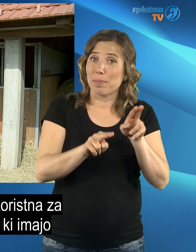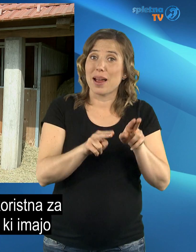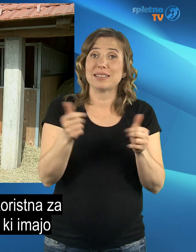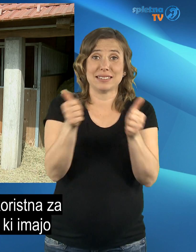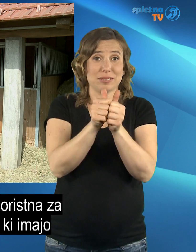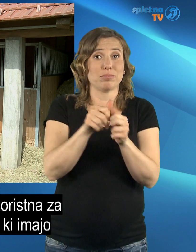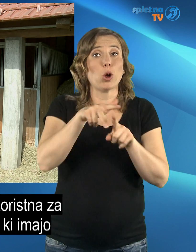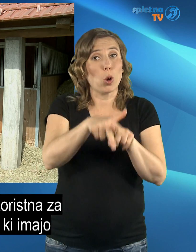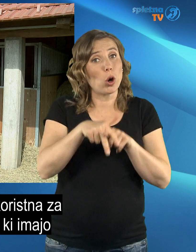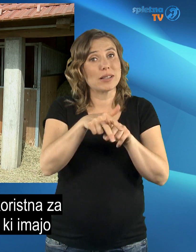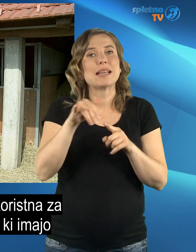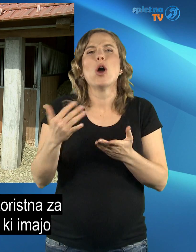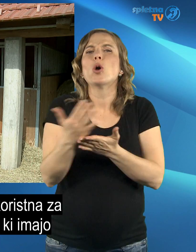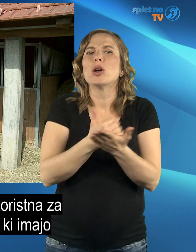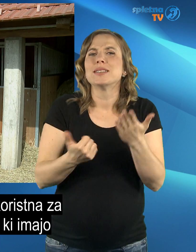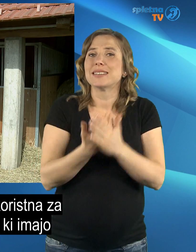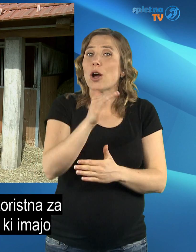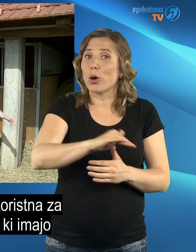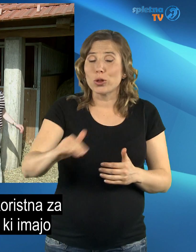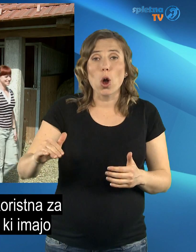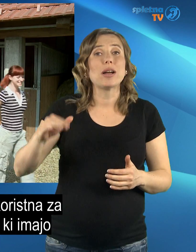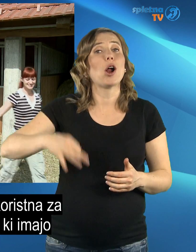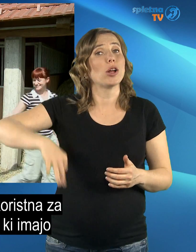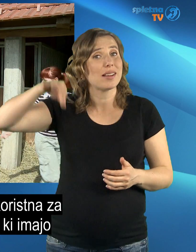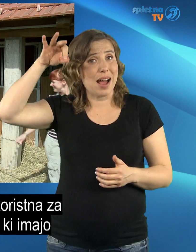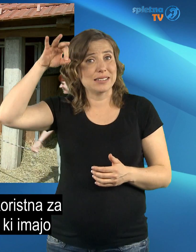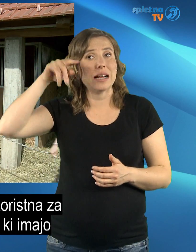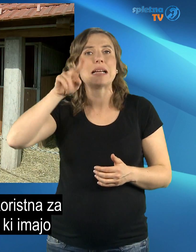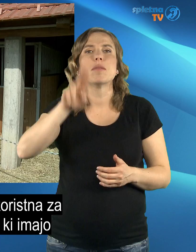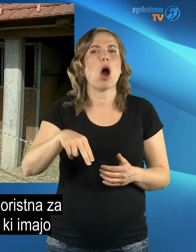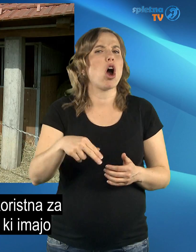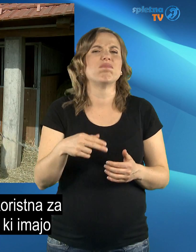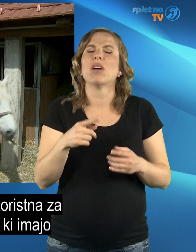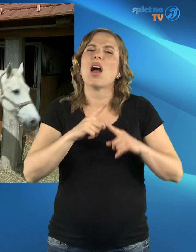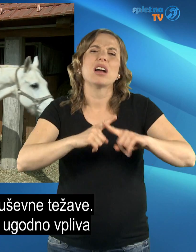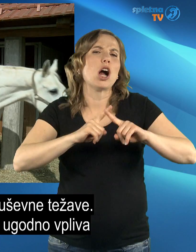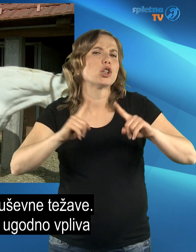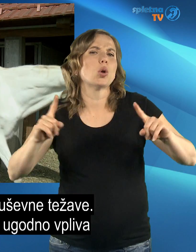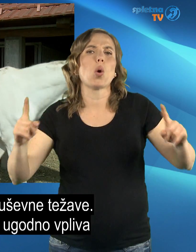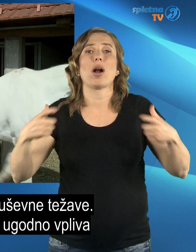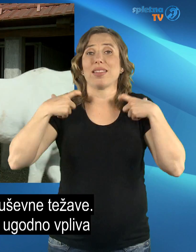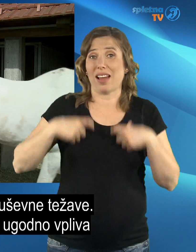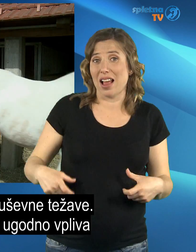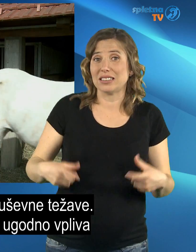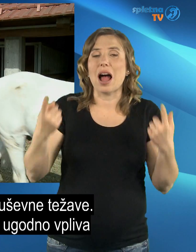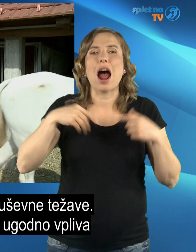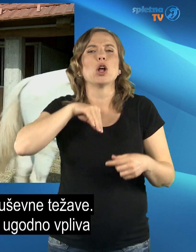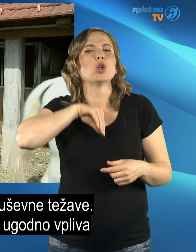Terapija s konji je koristna za otroke in odrasle, ki imajo kakršnekoli telesne ali duševne težave.